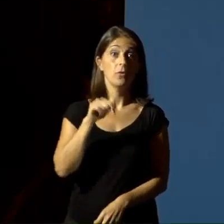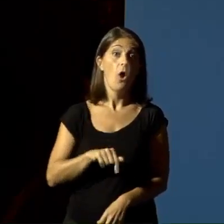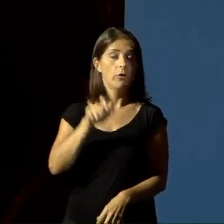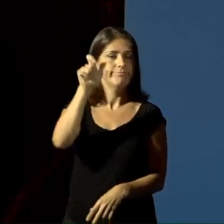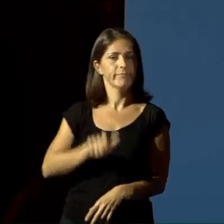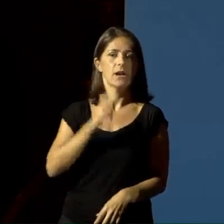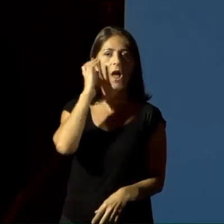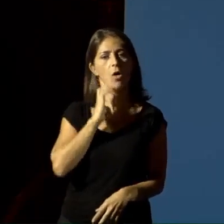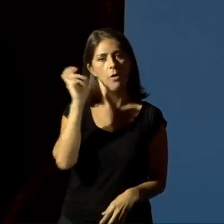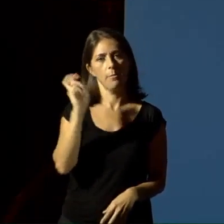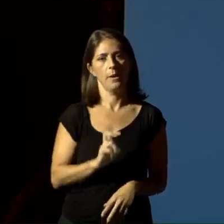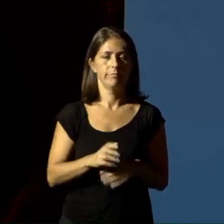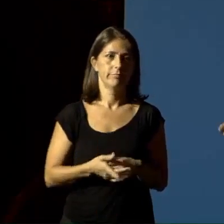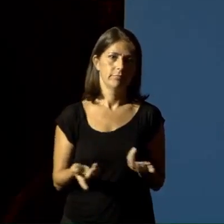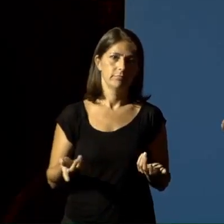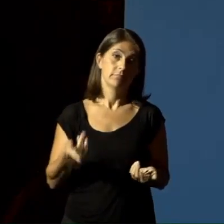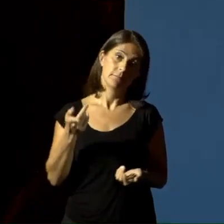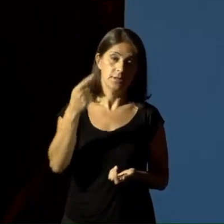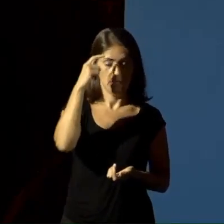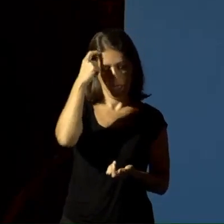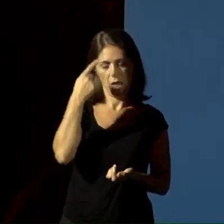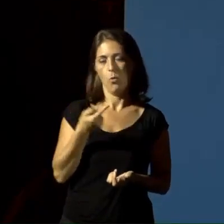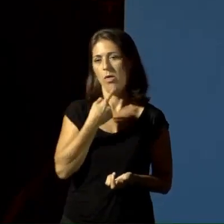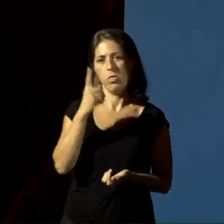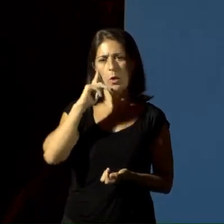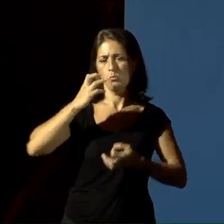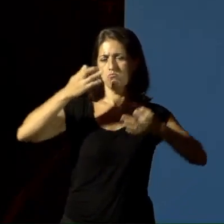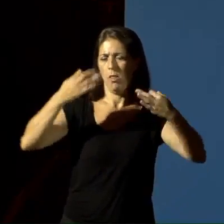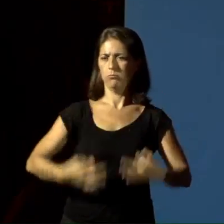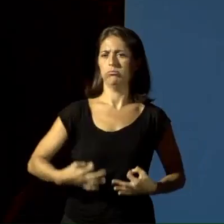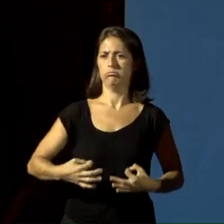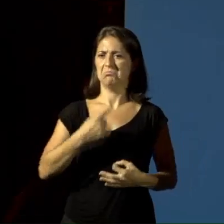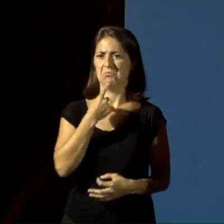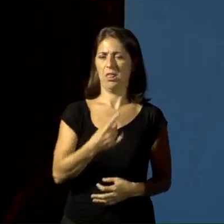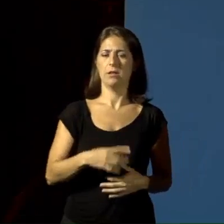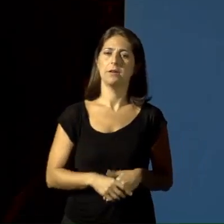Rajoy a sentar cátedra outra vez.